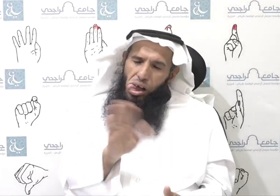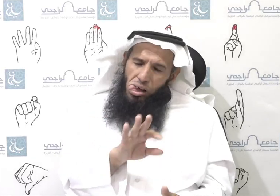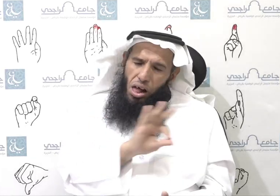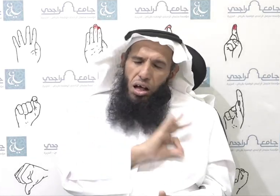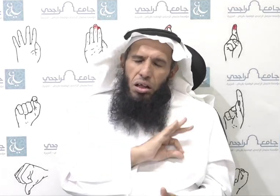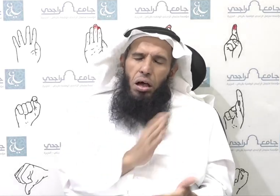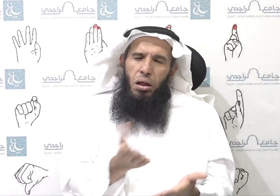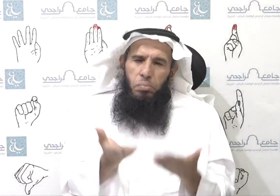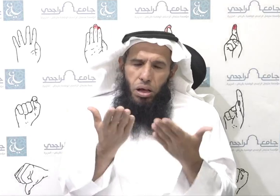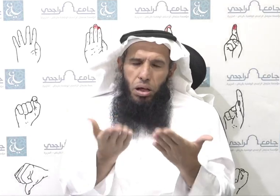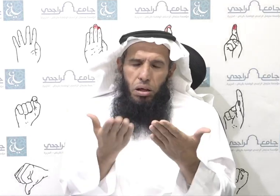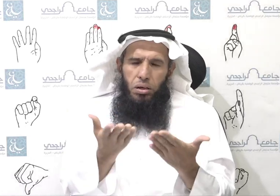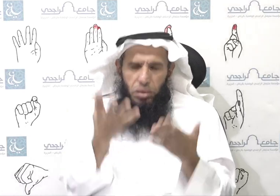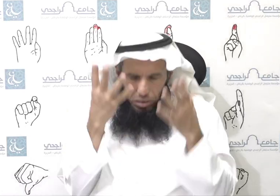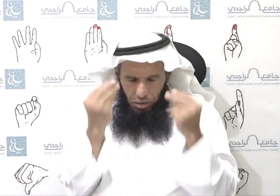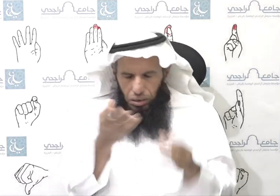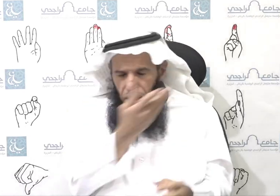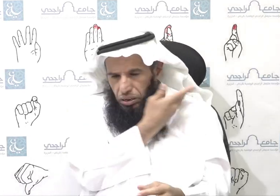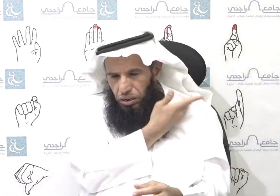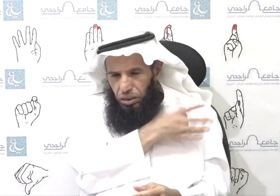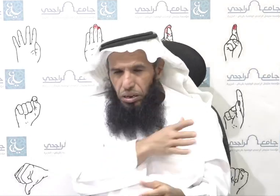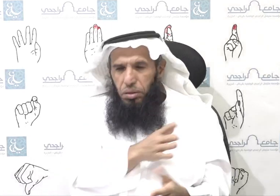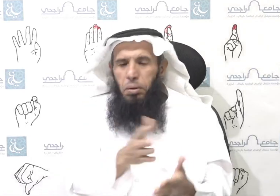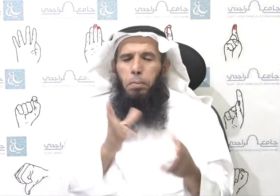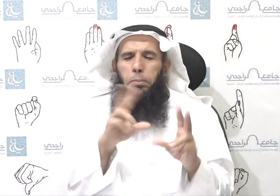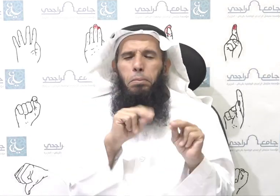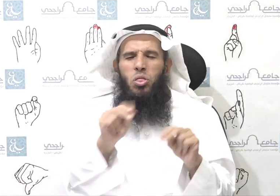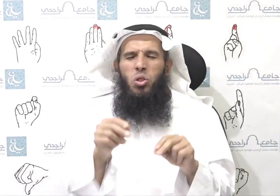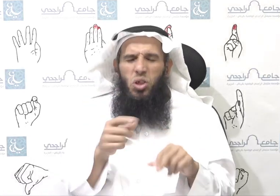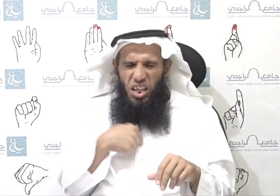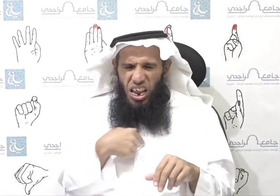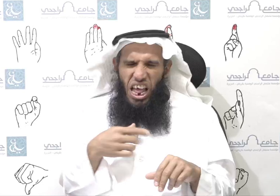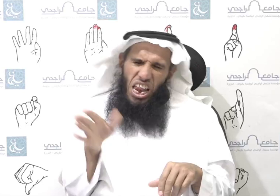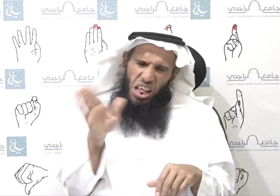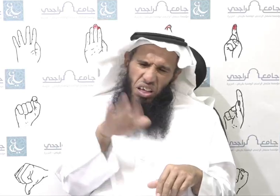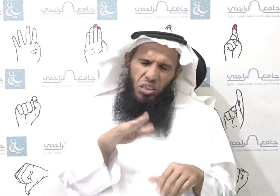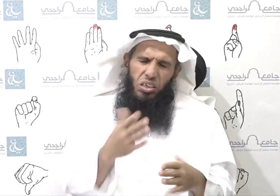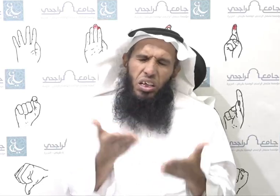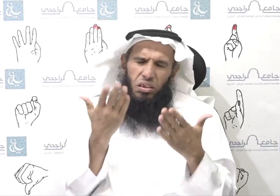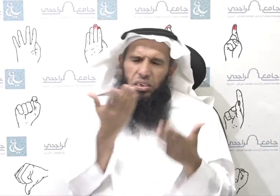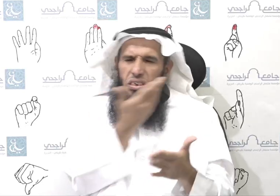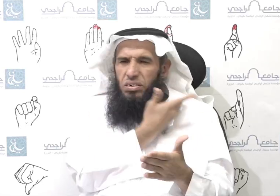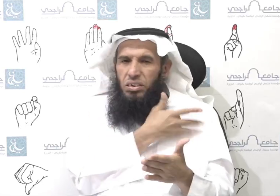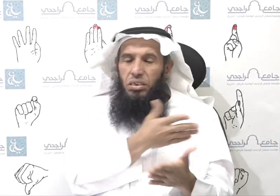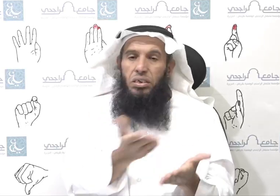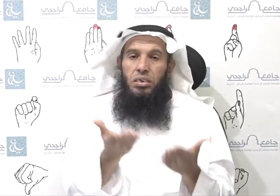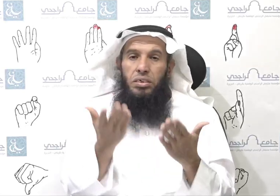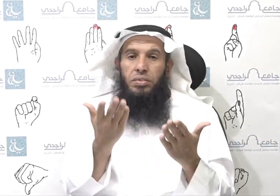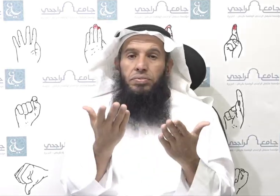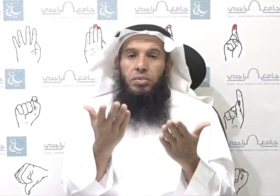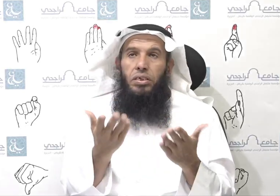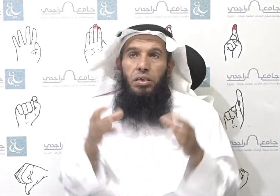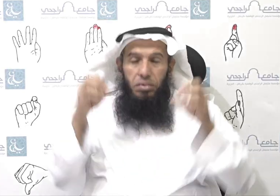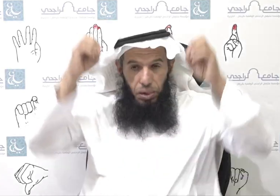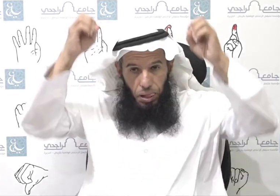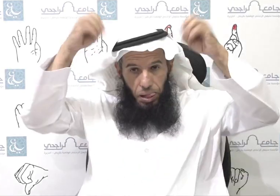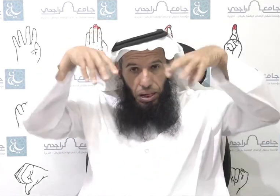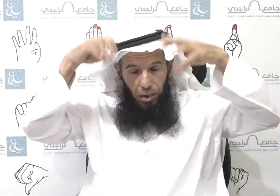عنهم، وارحمنا إذا صرنا إلى ما صاروا إليه يا سميع الدعاء. اللهم أغثنا، اللهم